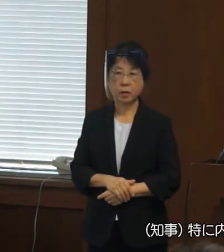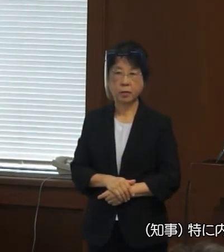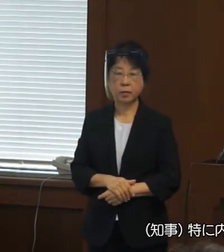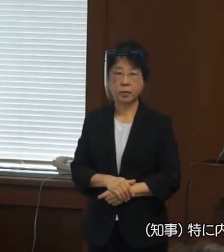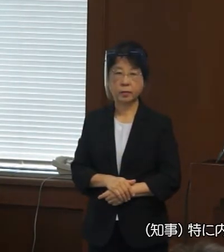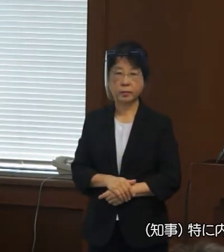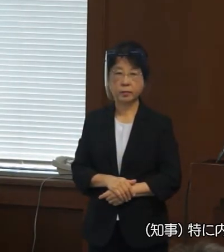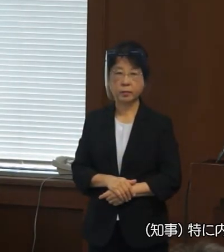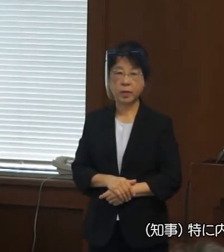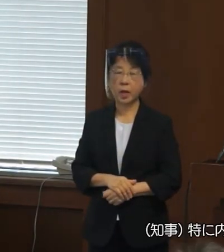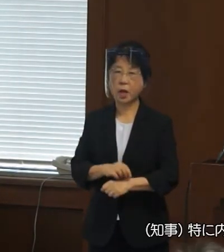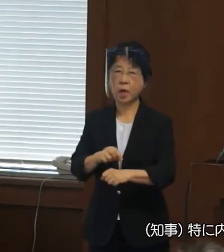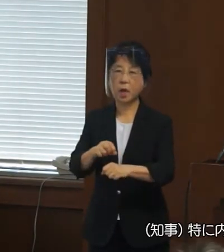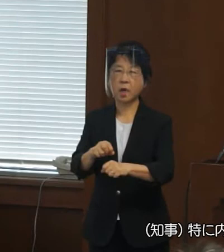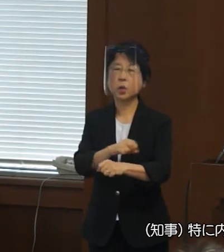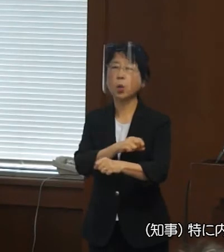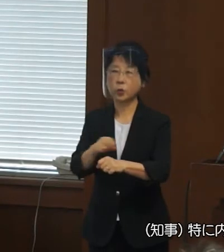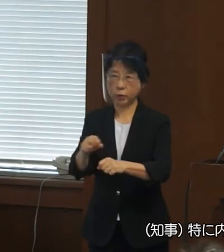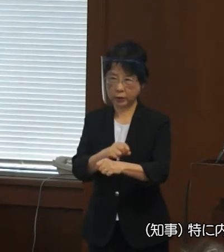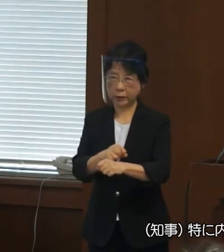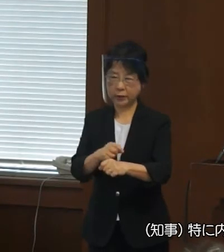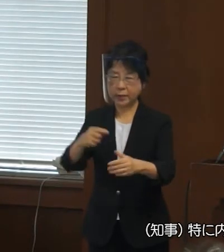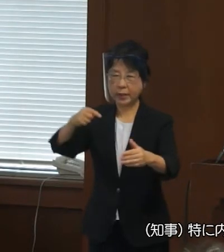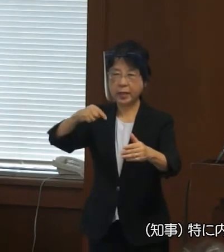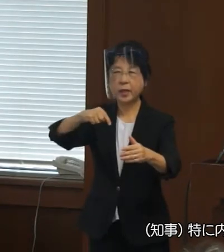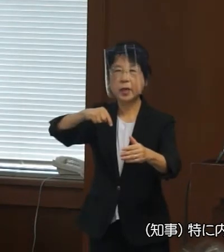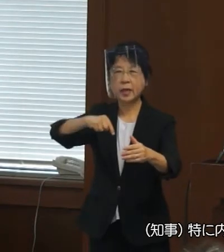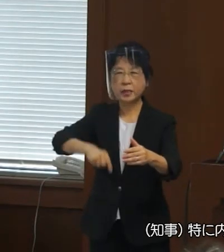特に内水氾濫ですかね、あの